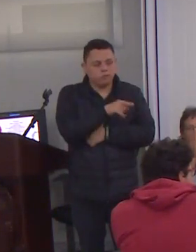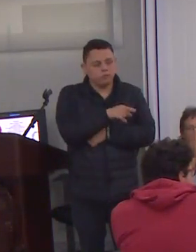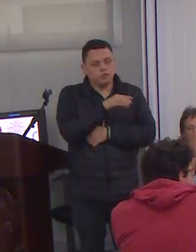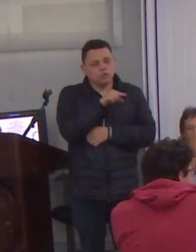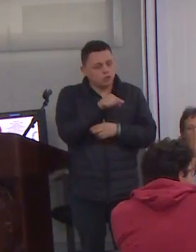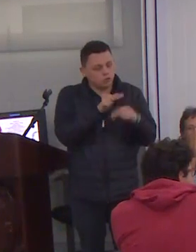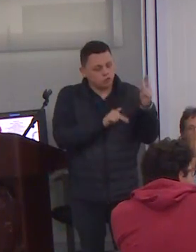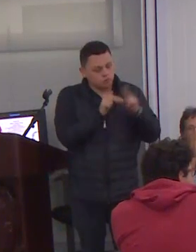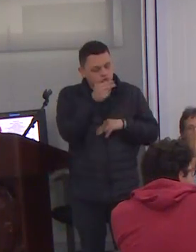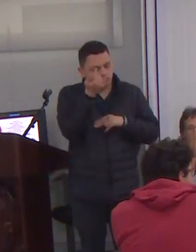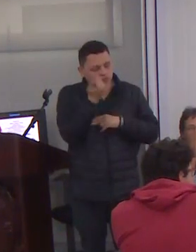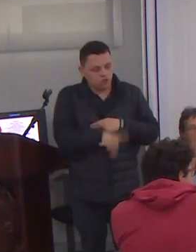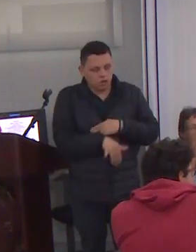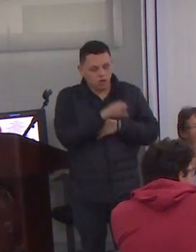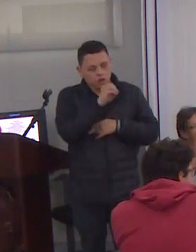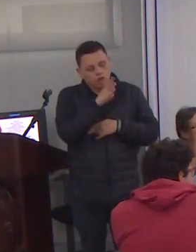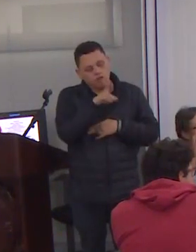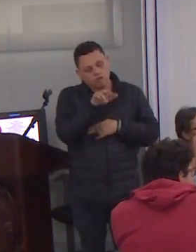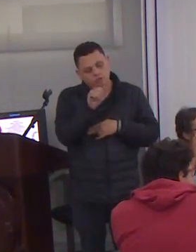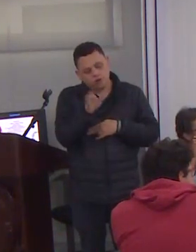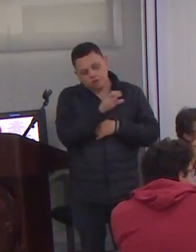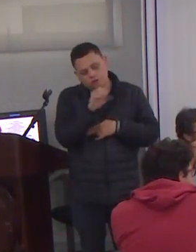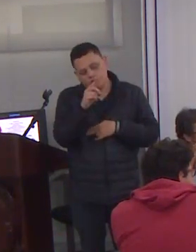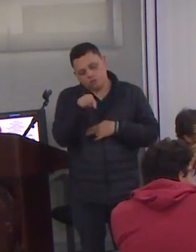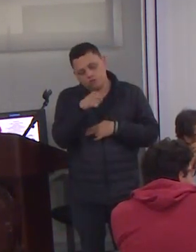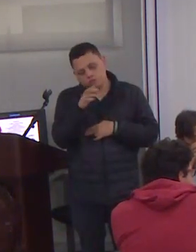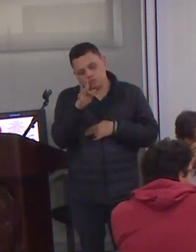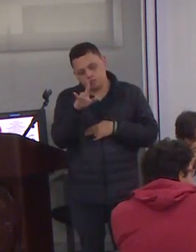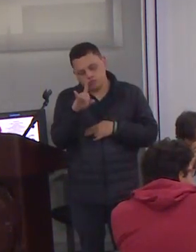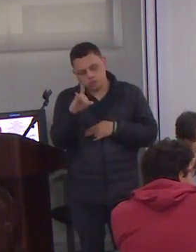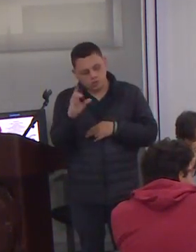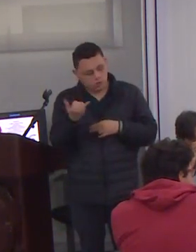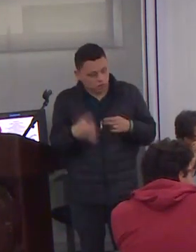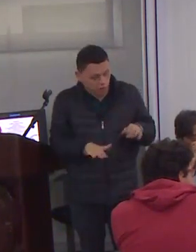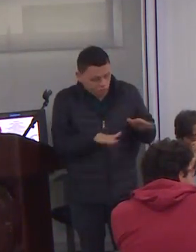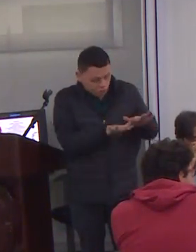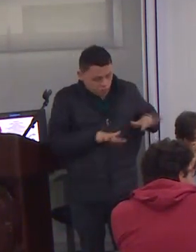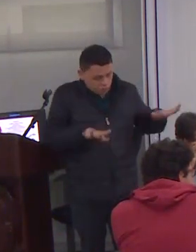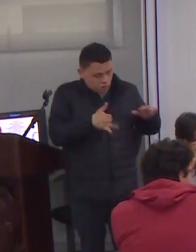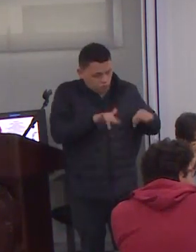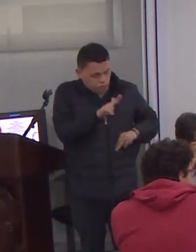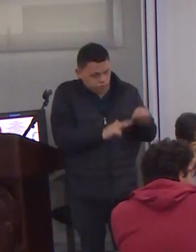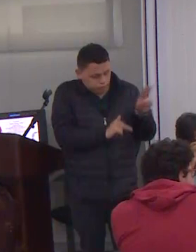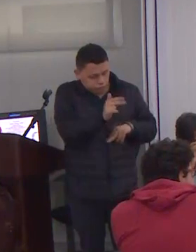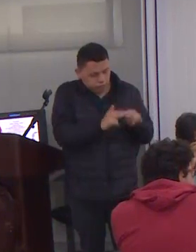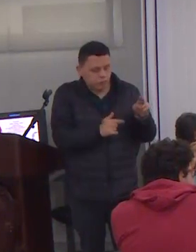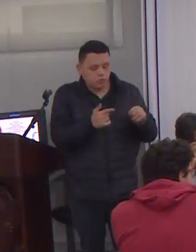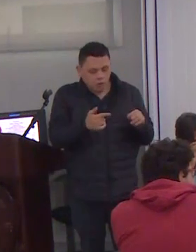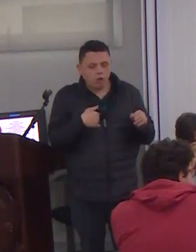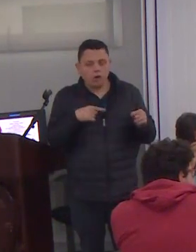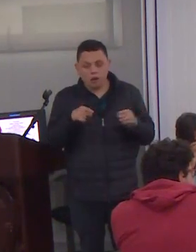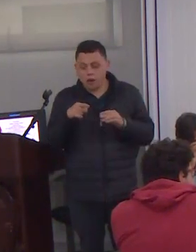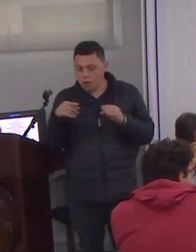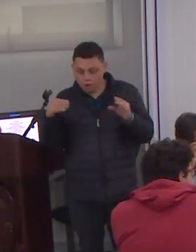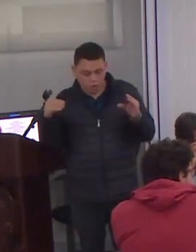construida y así como tú hablabas en este momento Salán hablaba de un tema que ustedes conocen que son los ajustes razonables en la obra